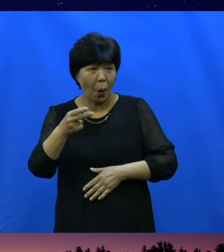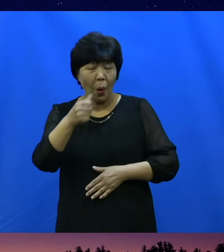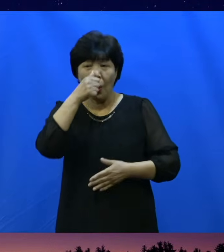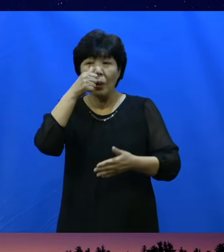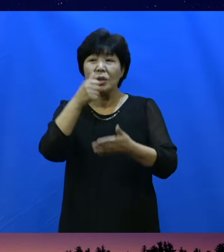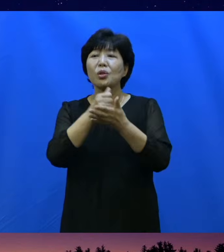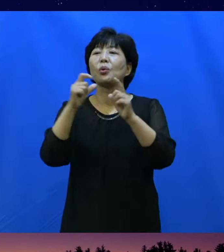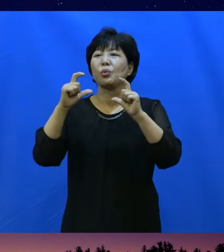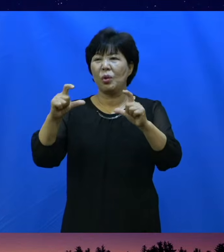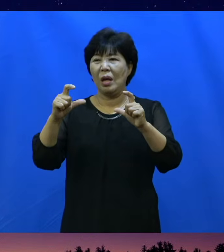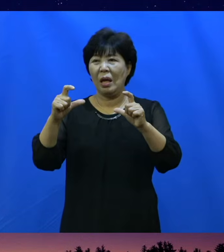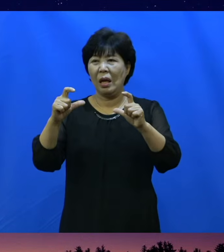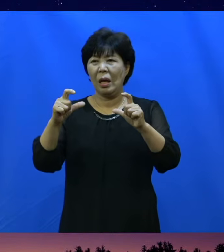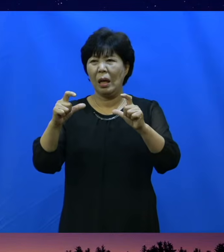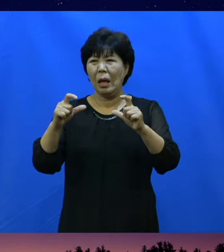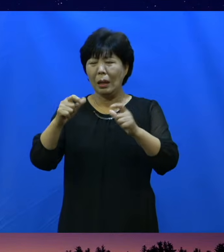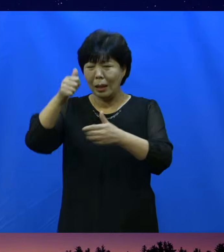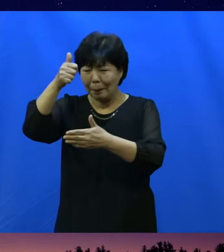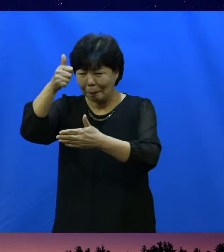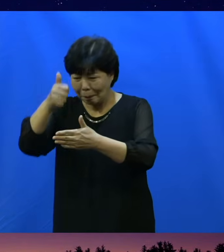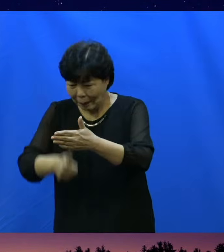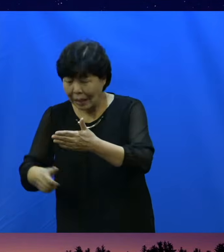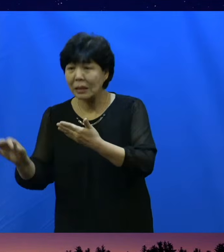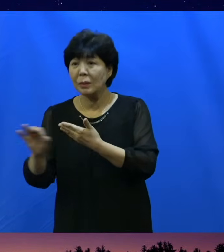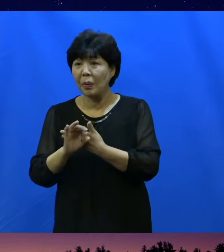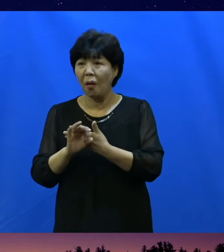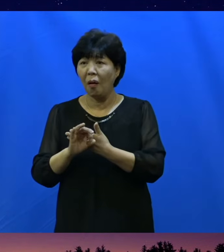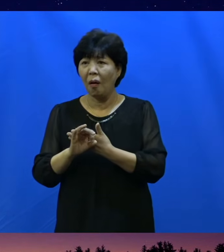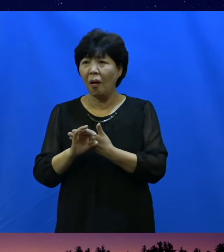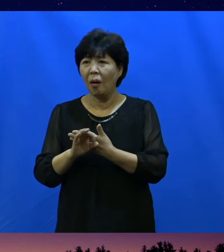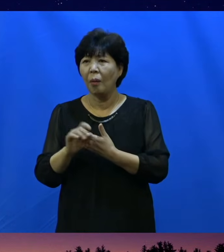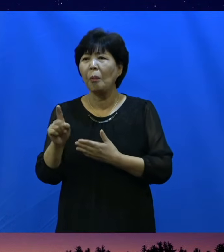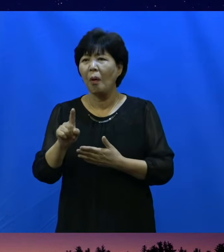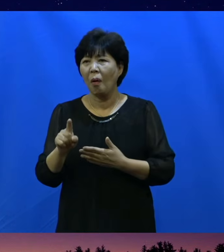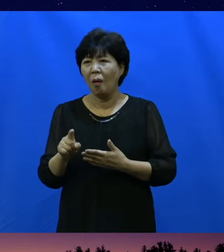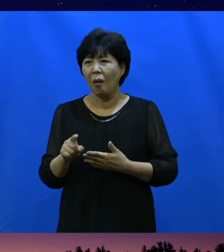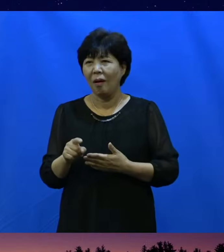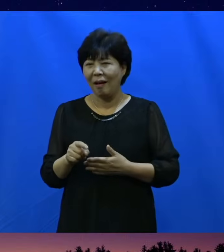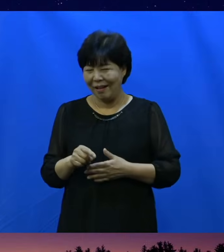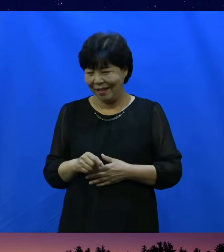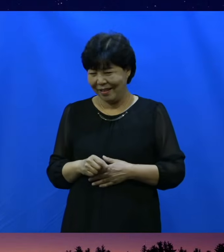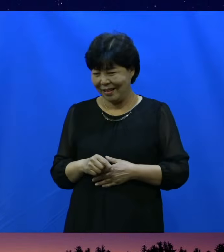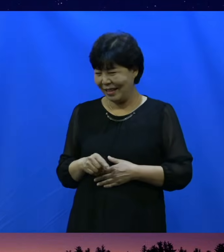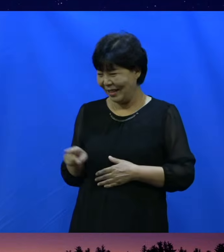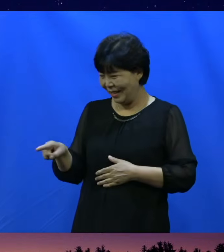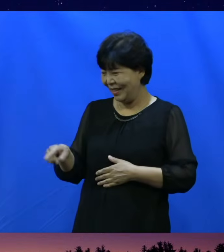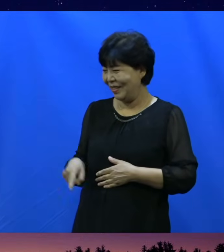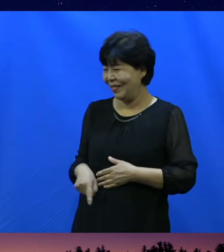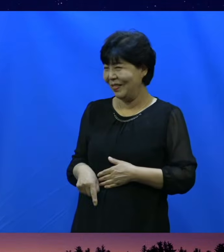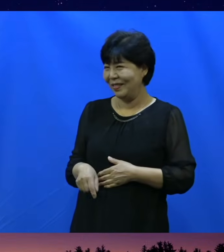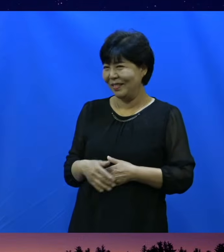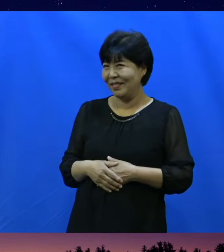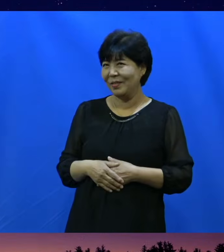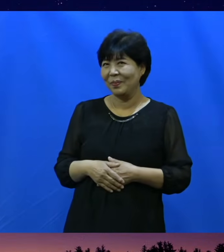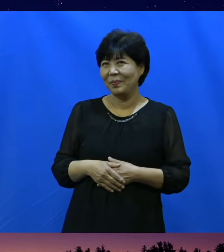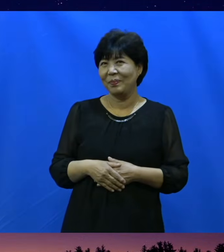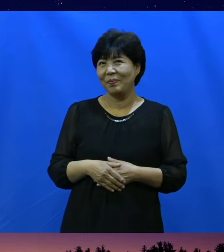여러분, 사단이 거짓말에 넘어가 죄를 짓는 순간 어떻게 될까요? 마귀가 또 달려들죠. 그래, 너가